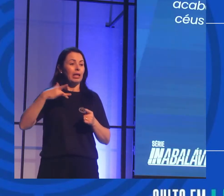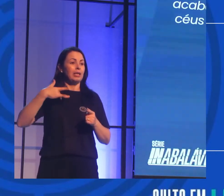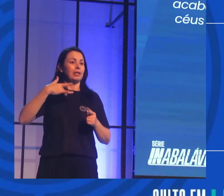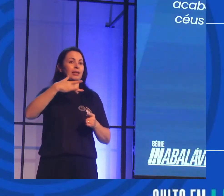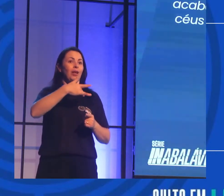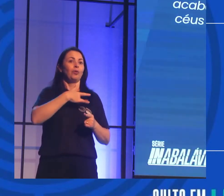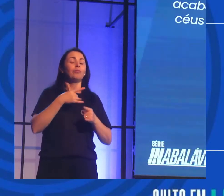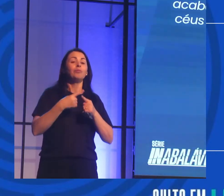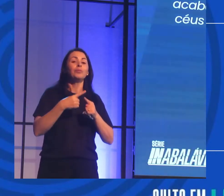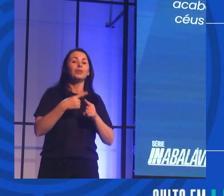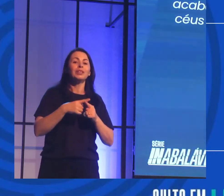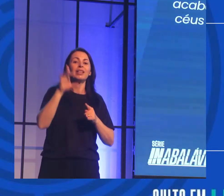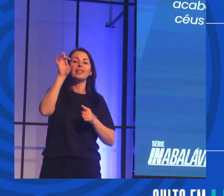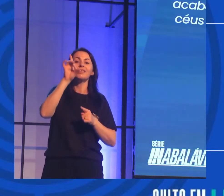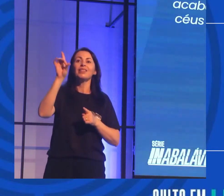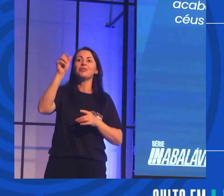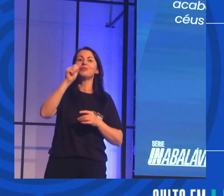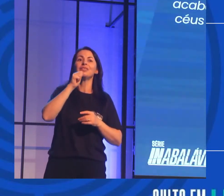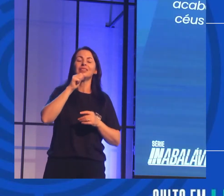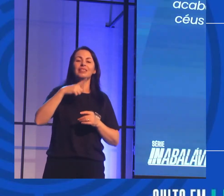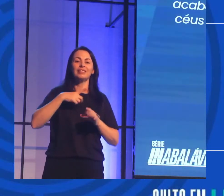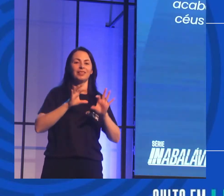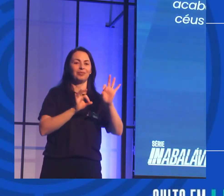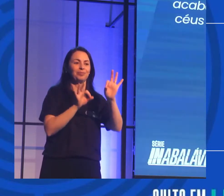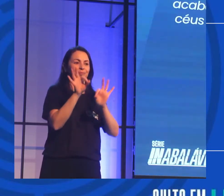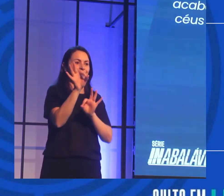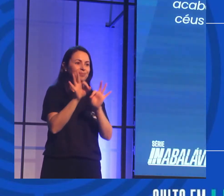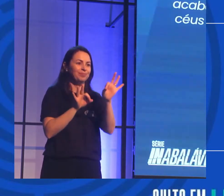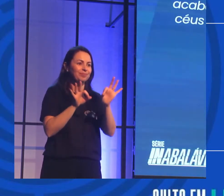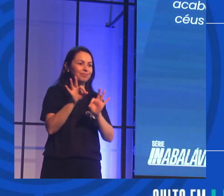Deus ainda tem um propósito.